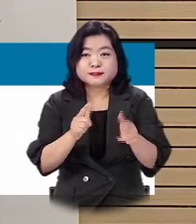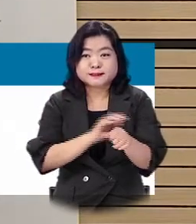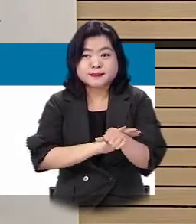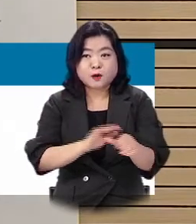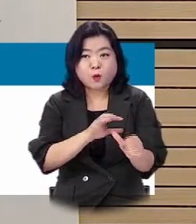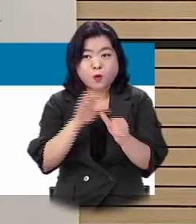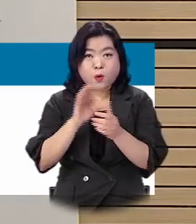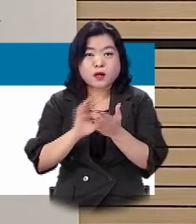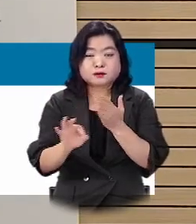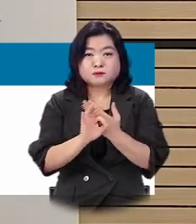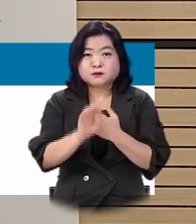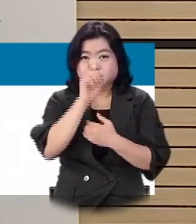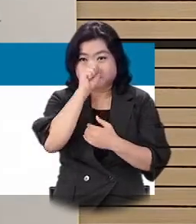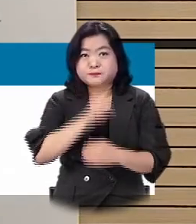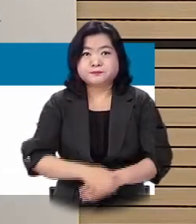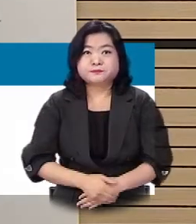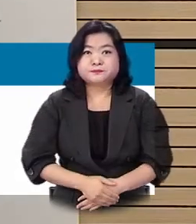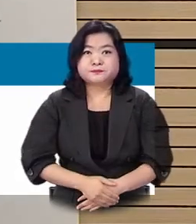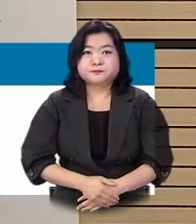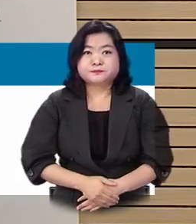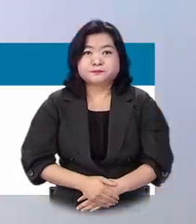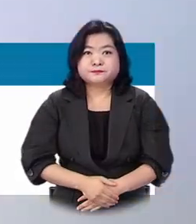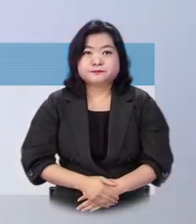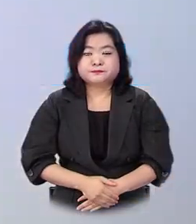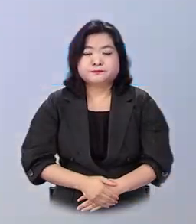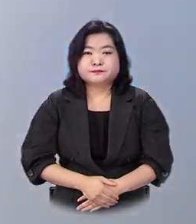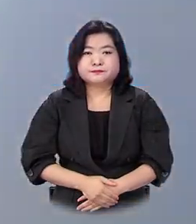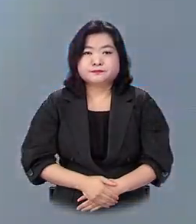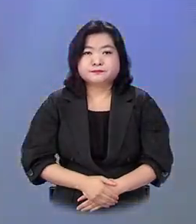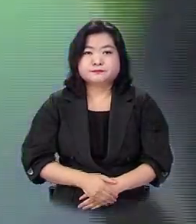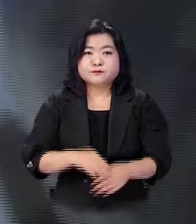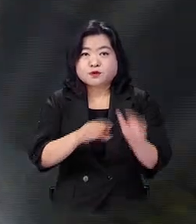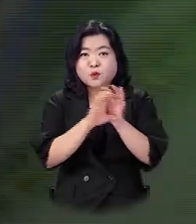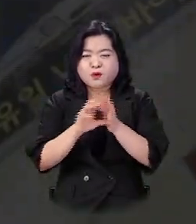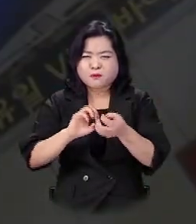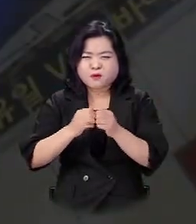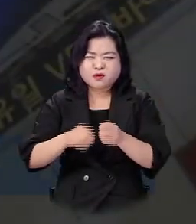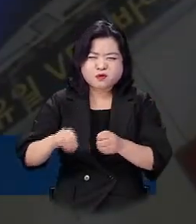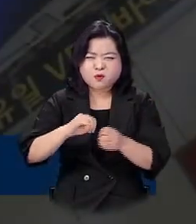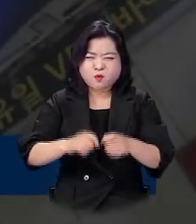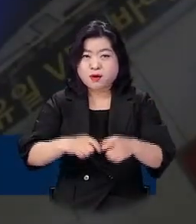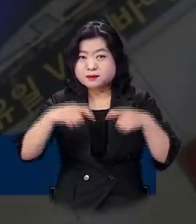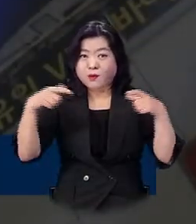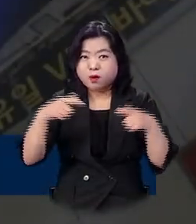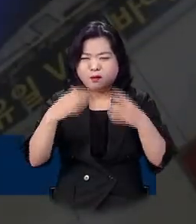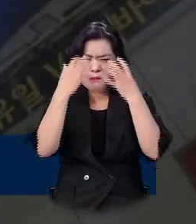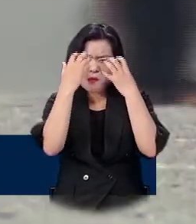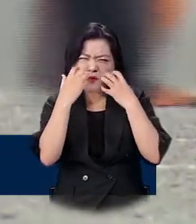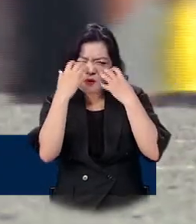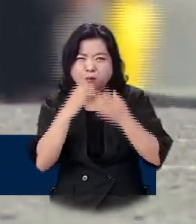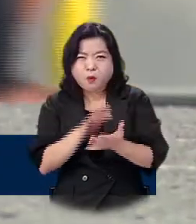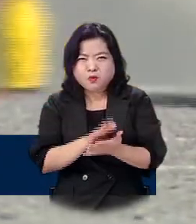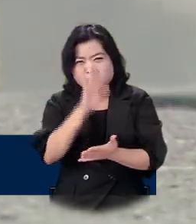잘 활용하시는 게 필요할 것 같습니다. 코로나 변이 확산과 폭염 그리고 온열